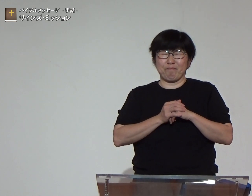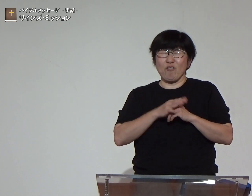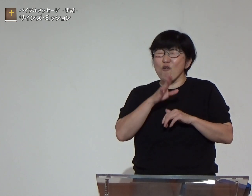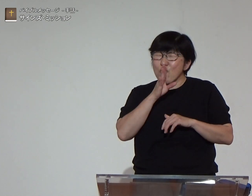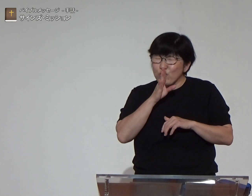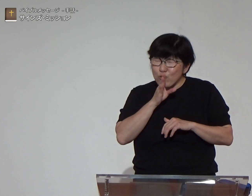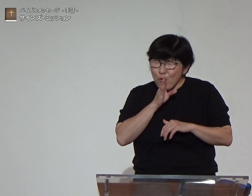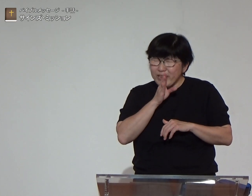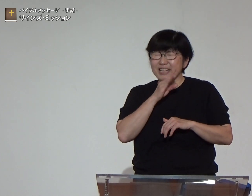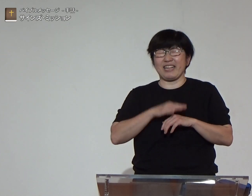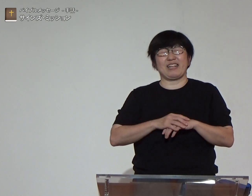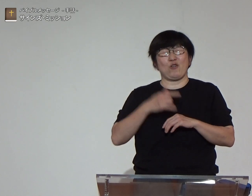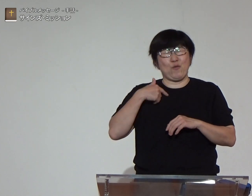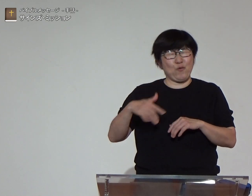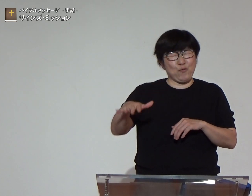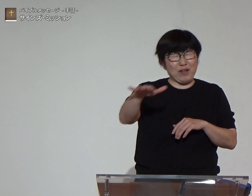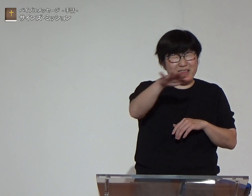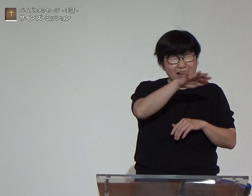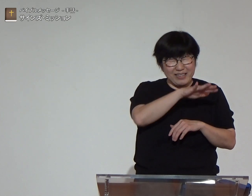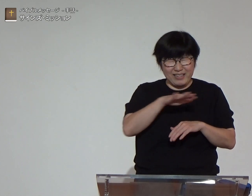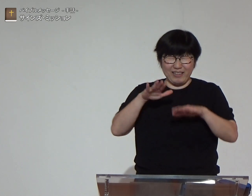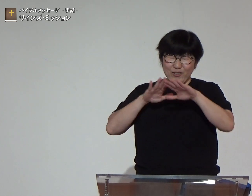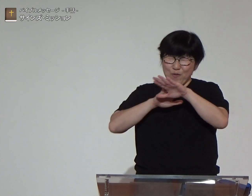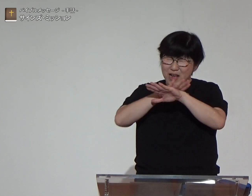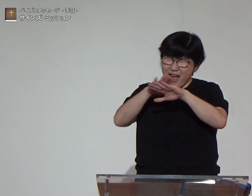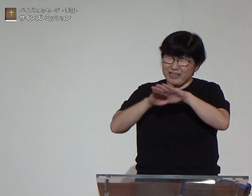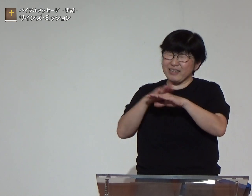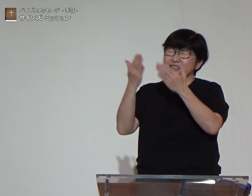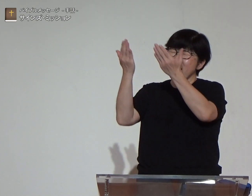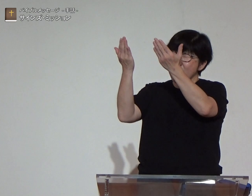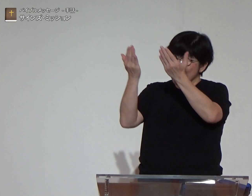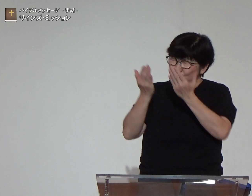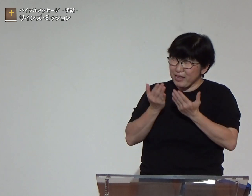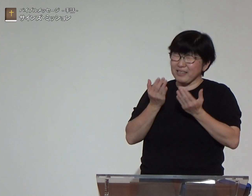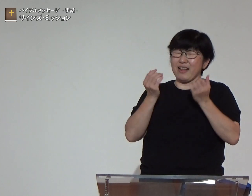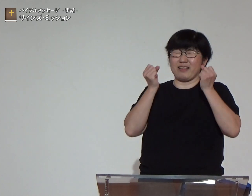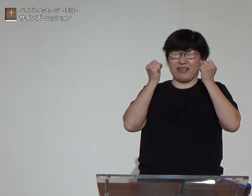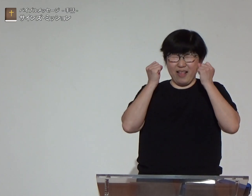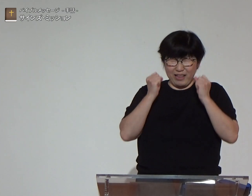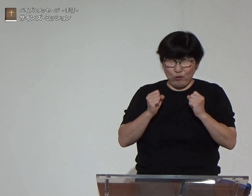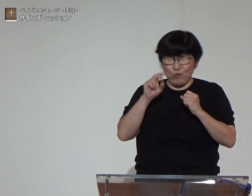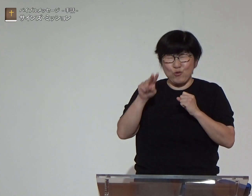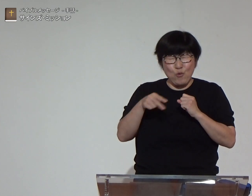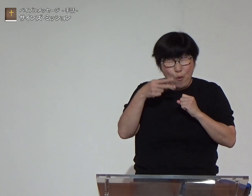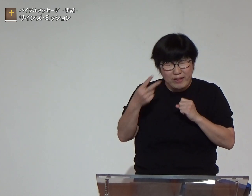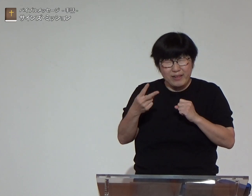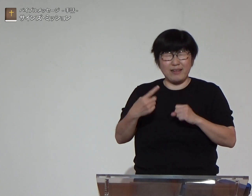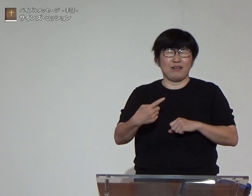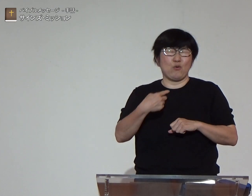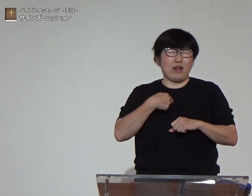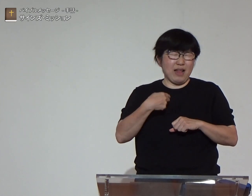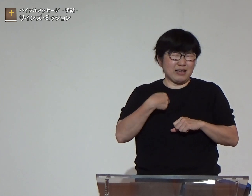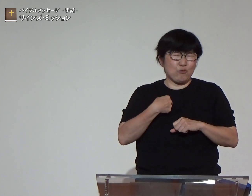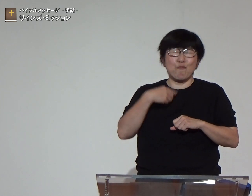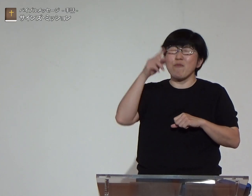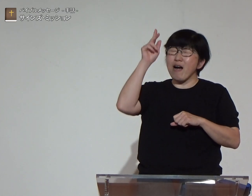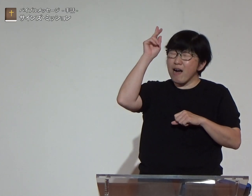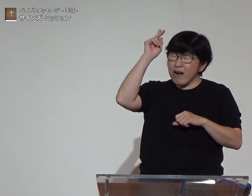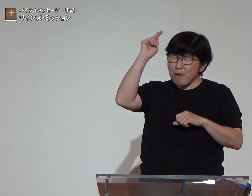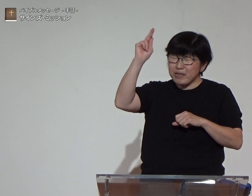は本当に私たちを愛してくださっておられますそれなのに